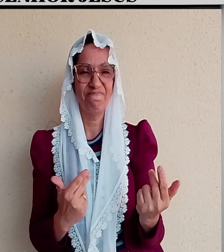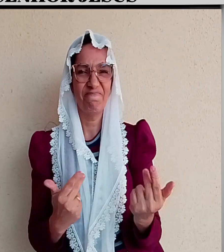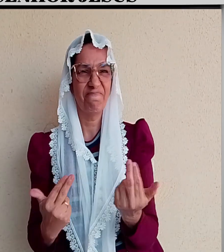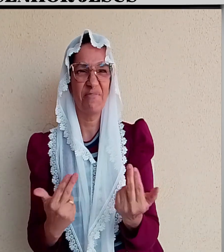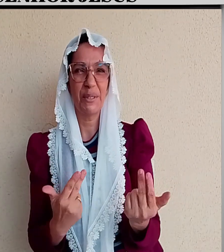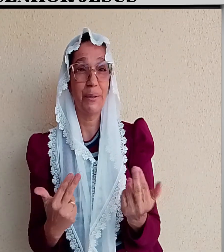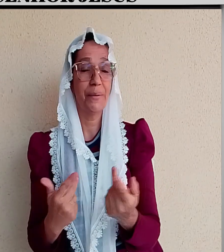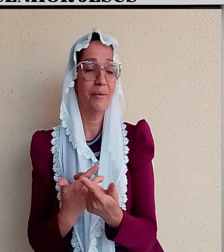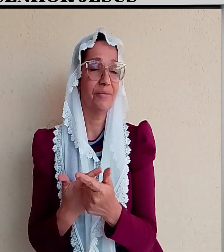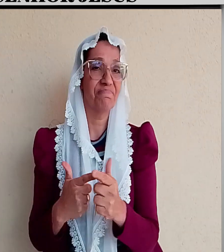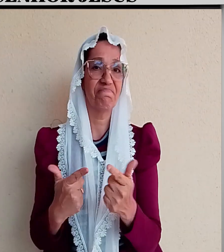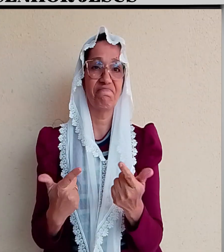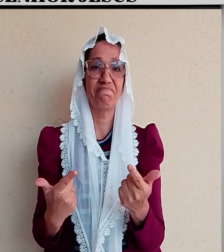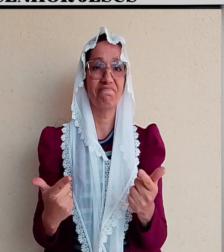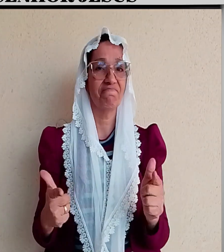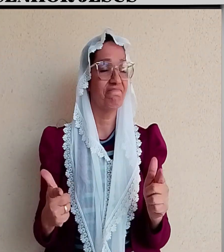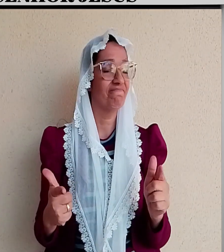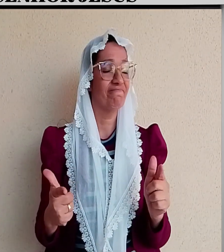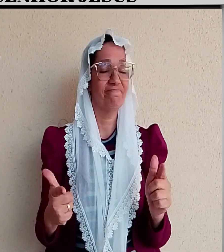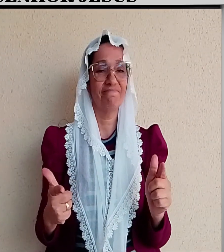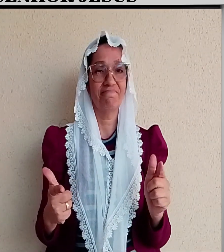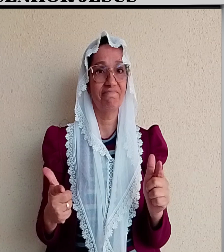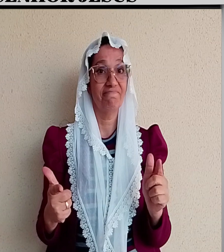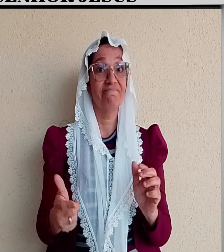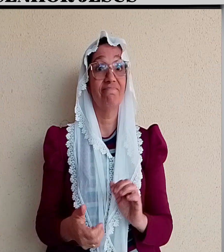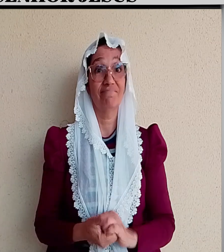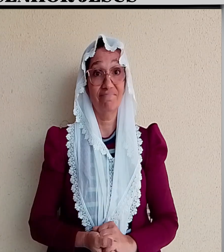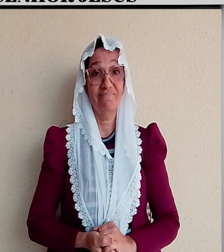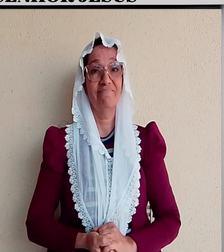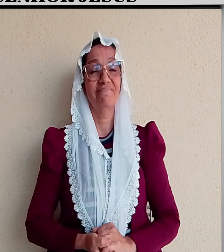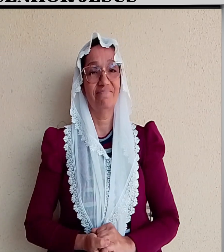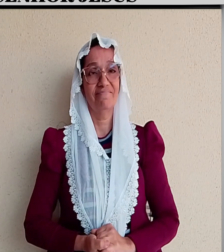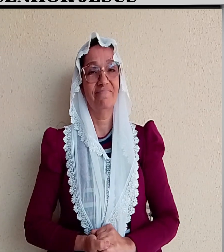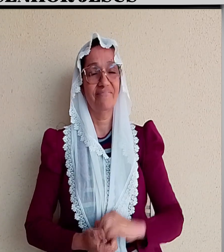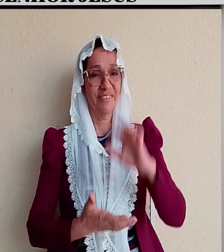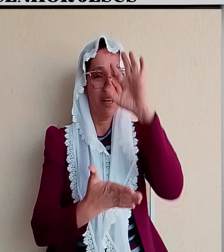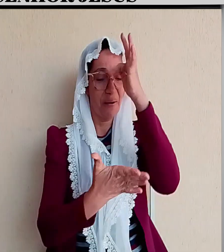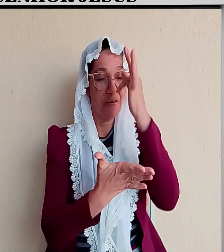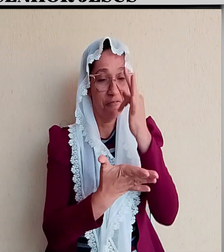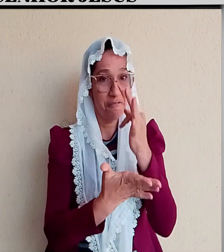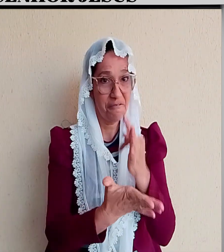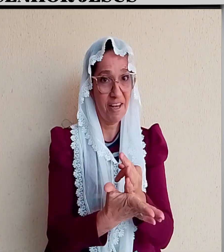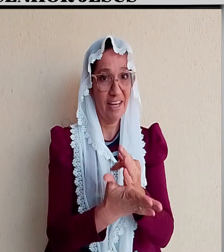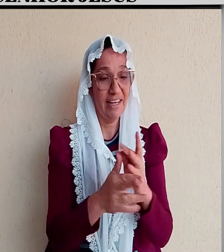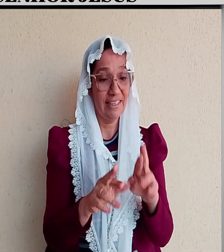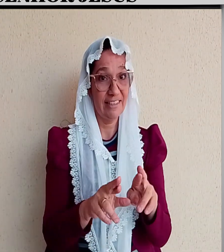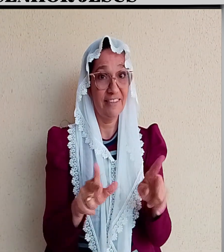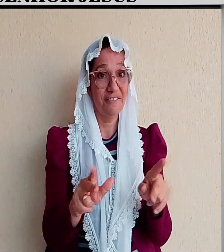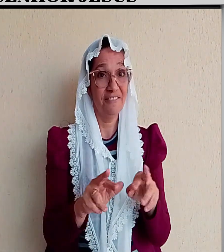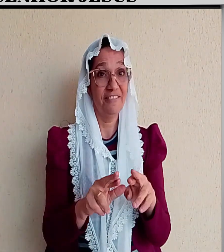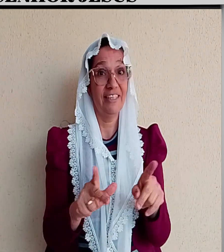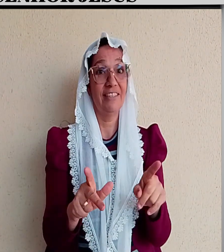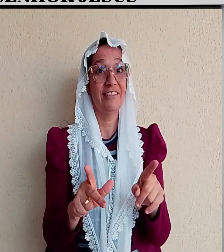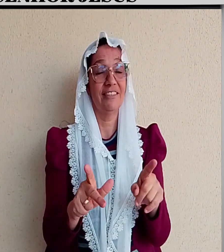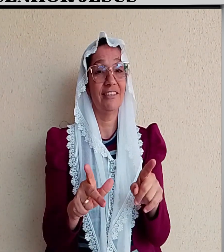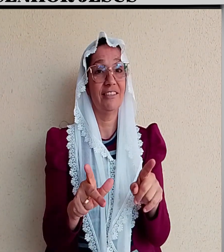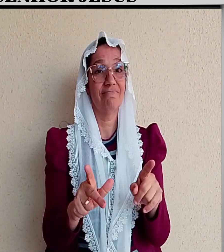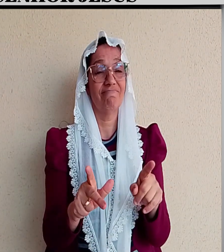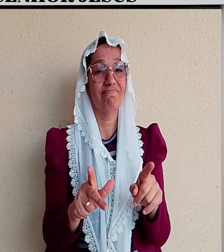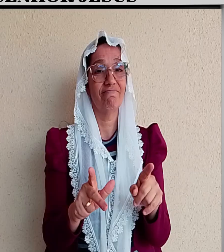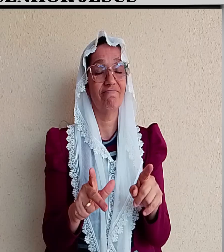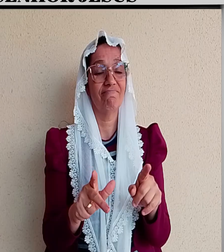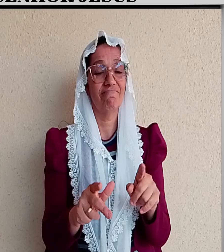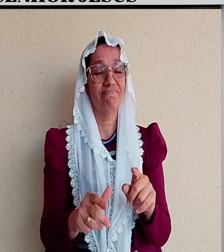esperança para que a obra seja concretizada. Este é a definição de fé. Glória a Jesus. O Senhor te diz, você está preparado para viver